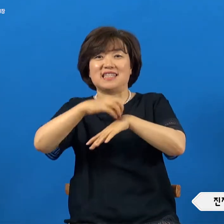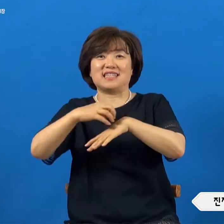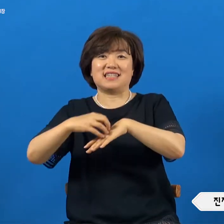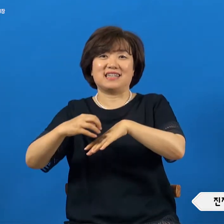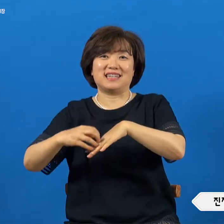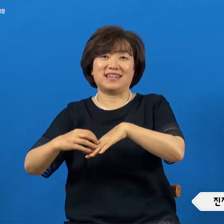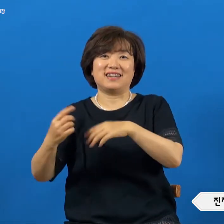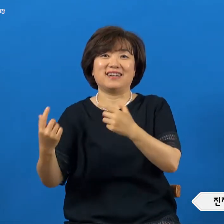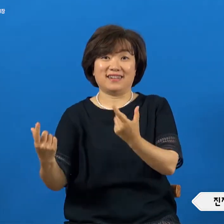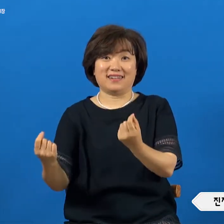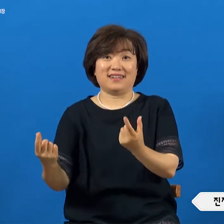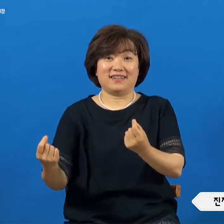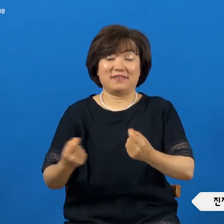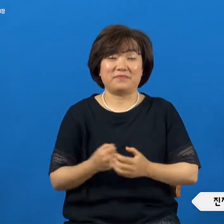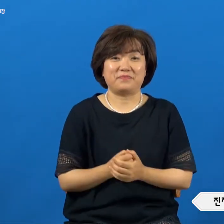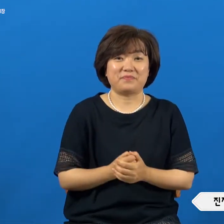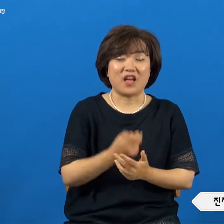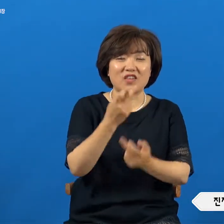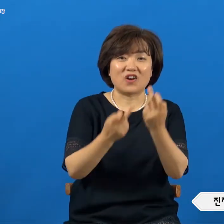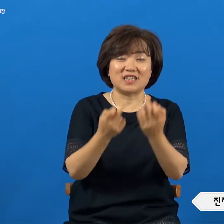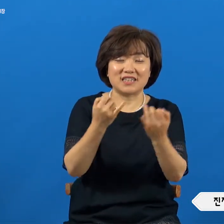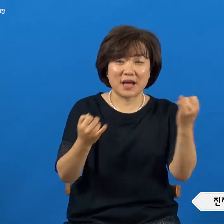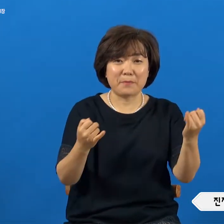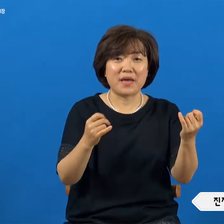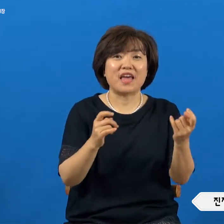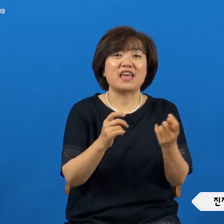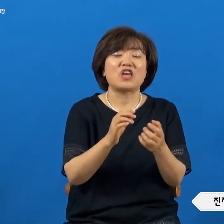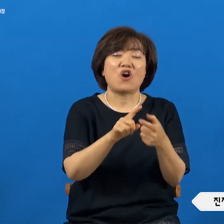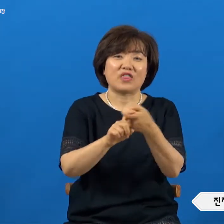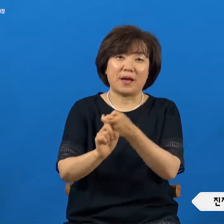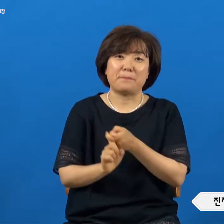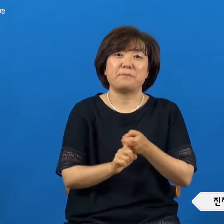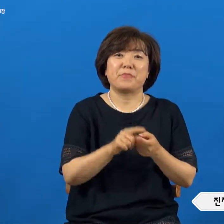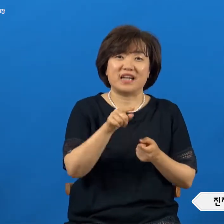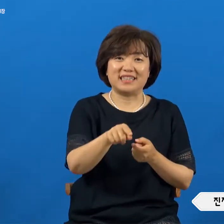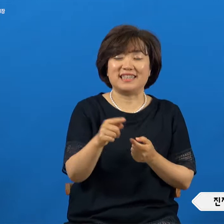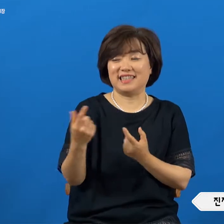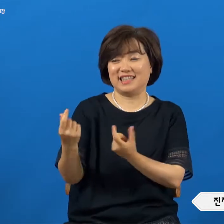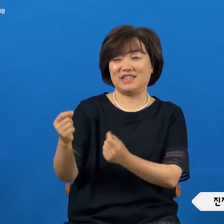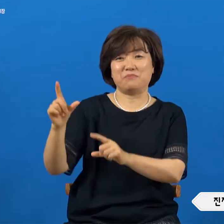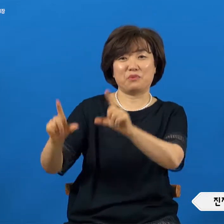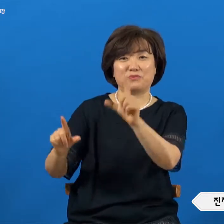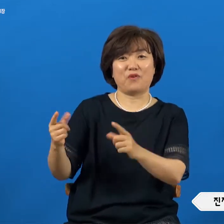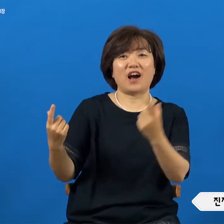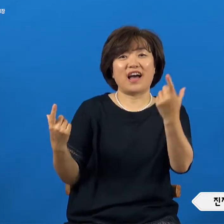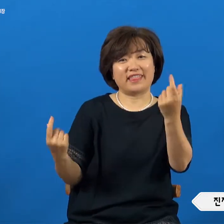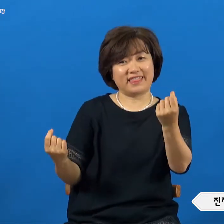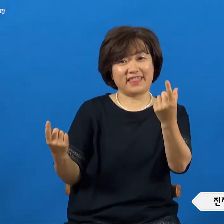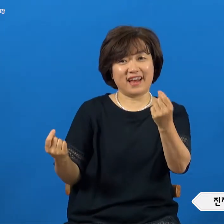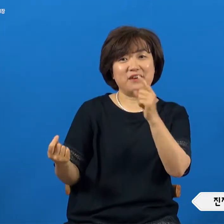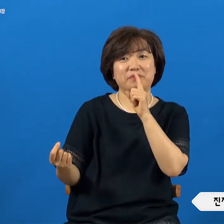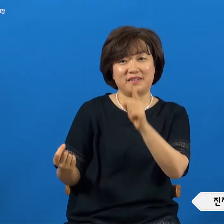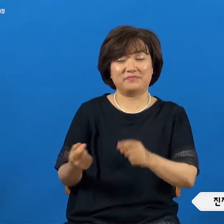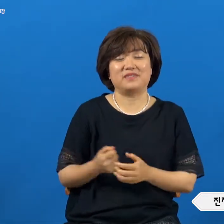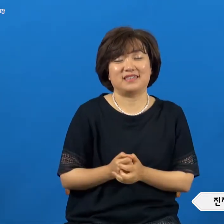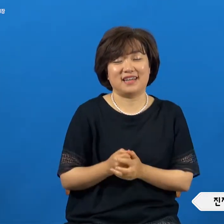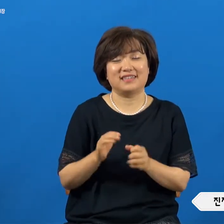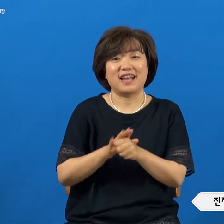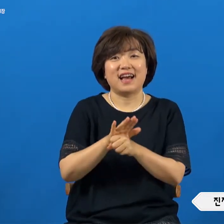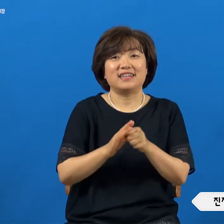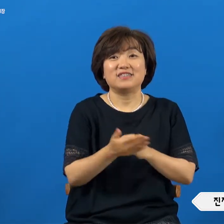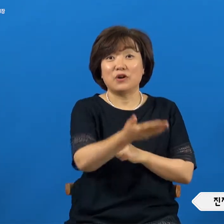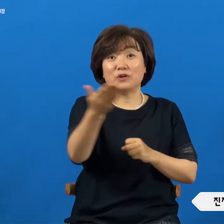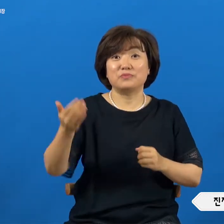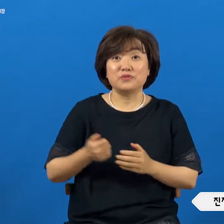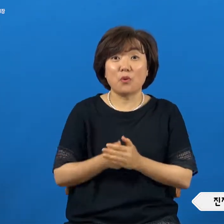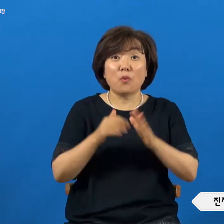성도의 교제가 마치 이와 같다라고 말씀하고 있습니다. 사랑의 여러분,